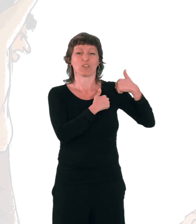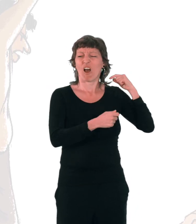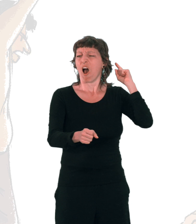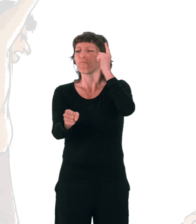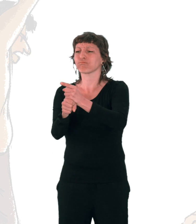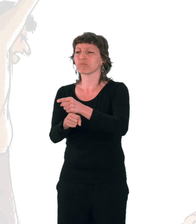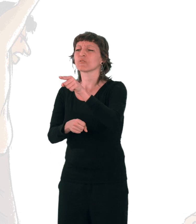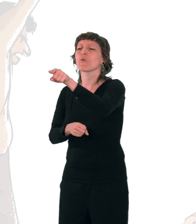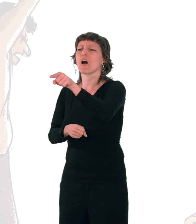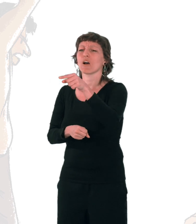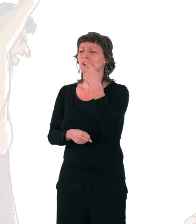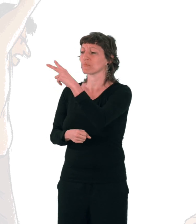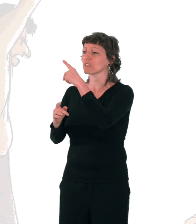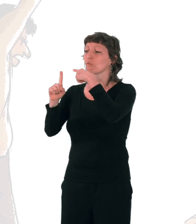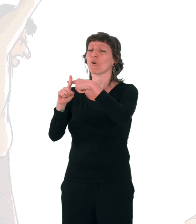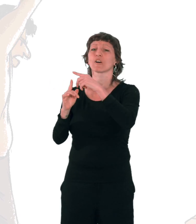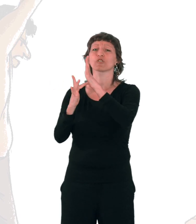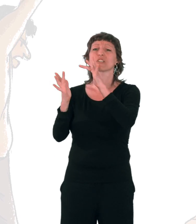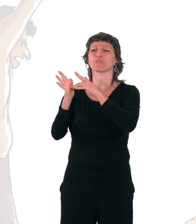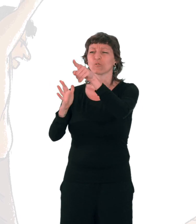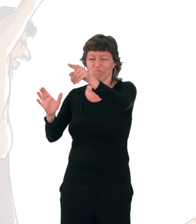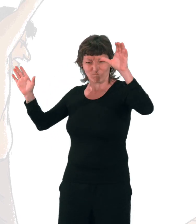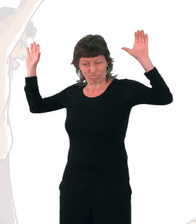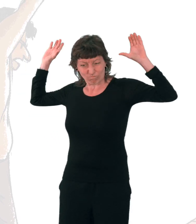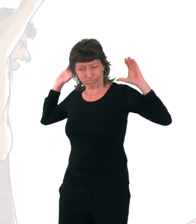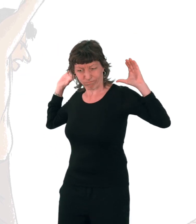Les soldats l'obligent à porter la croix de Jésus.